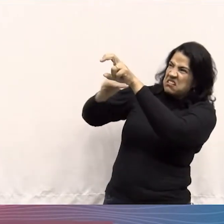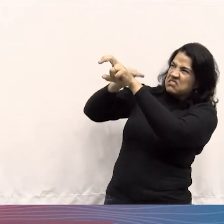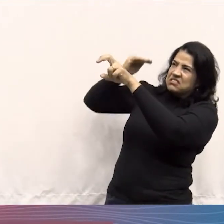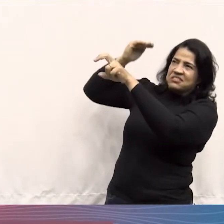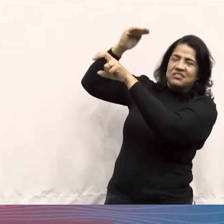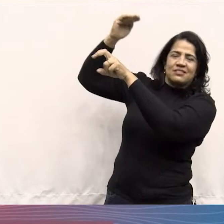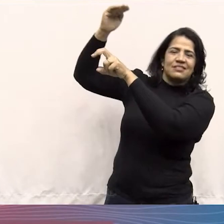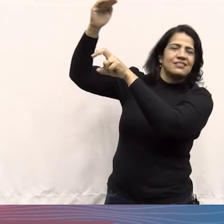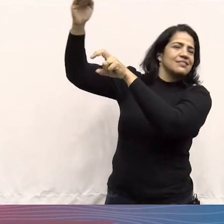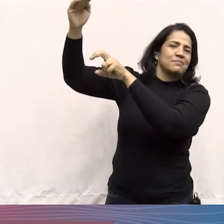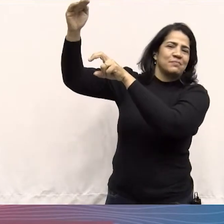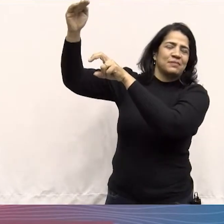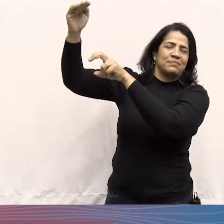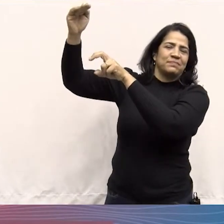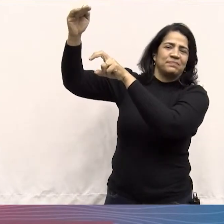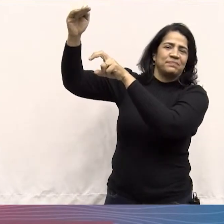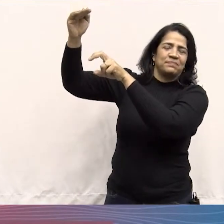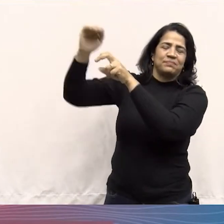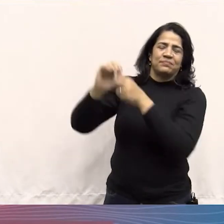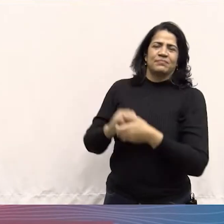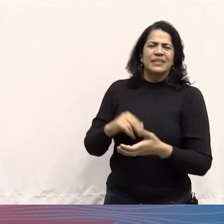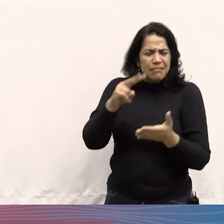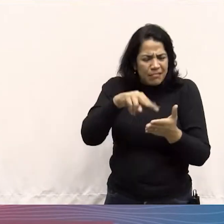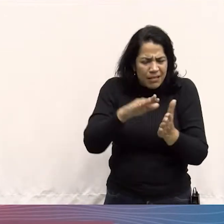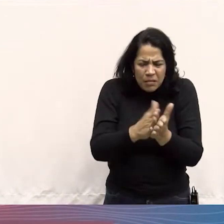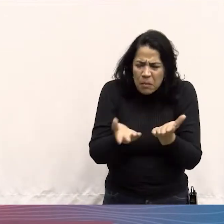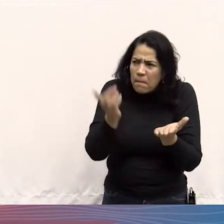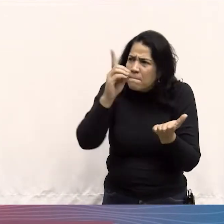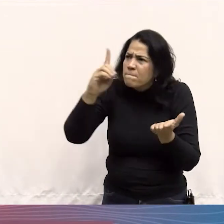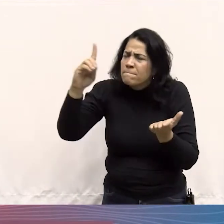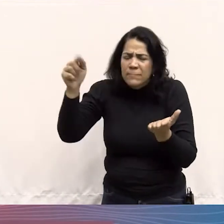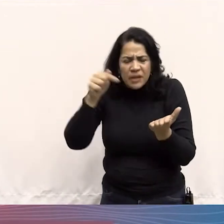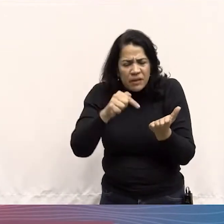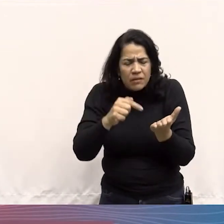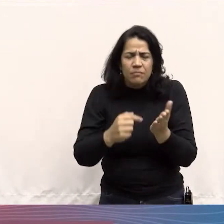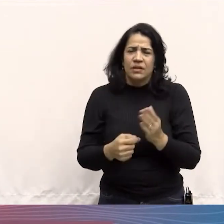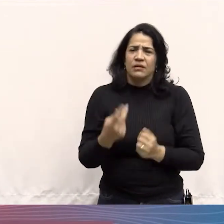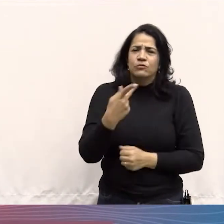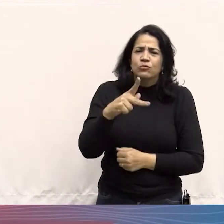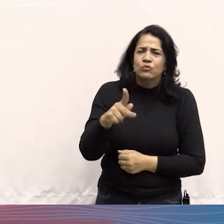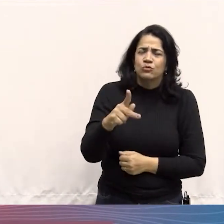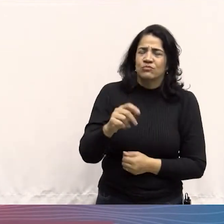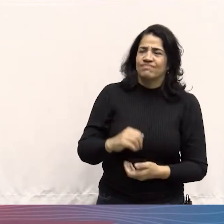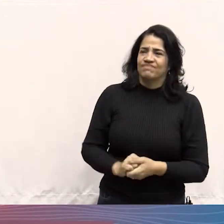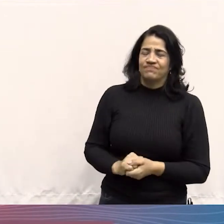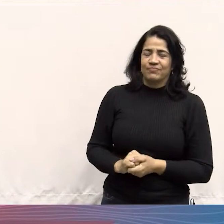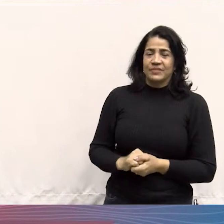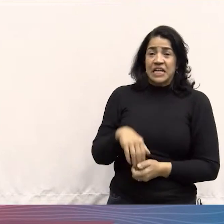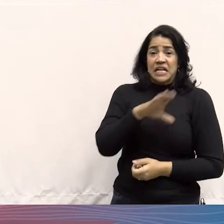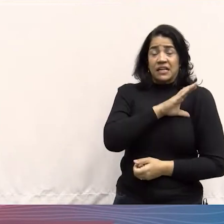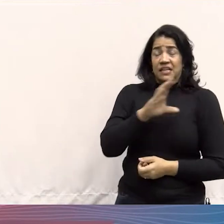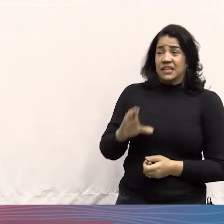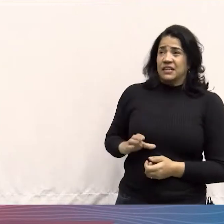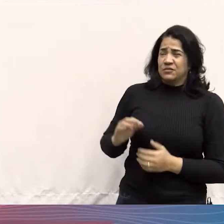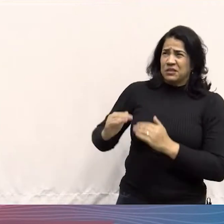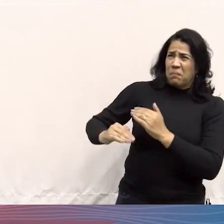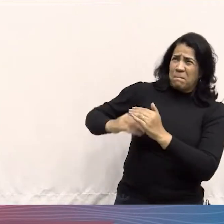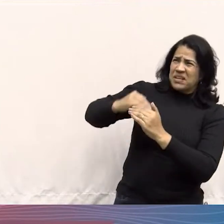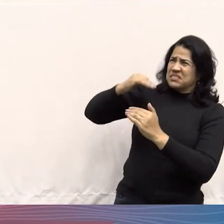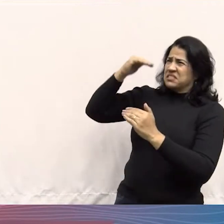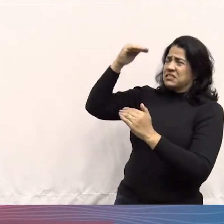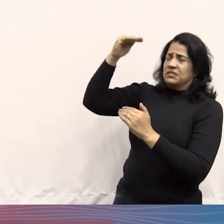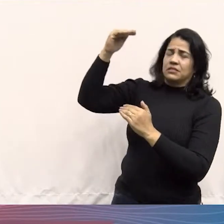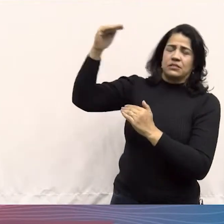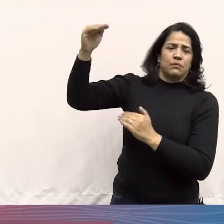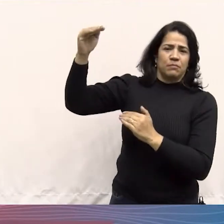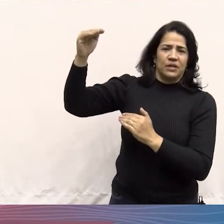Leu isso, irmãos? Está na sua Bíblia. Acima de todo principado.